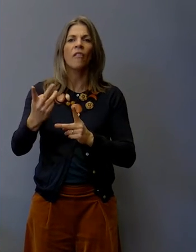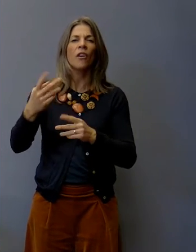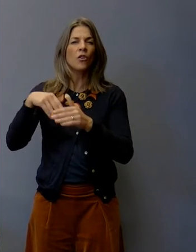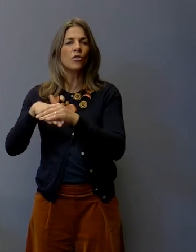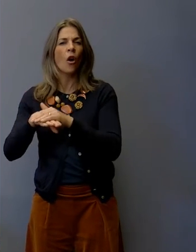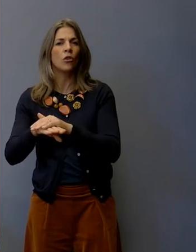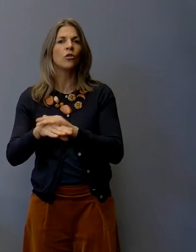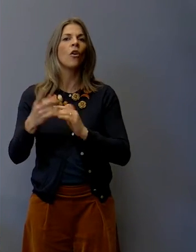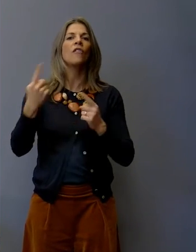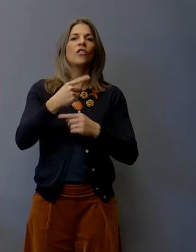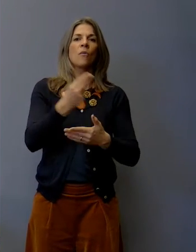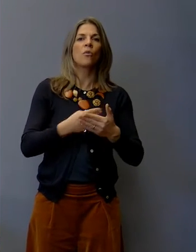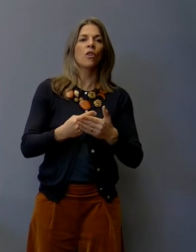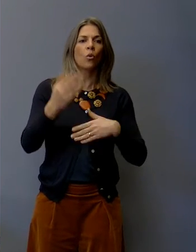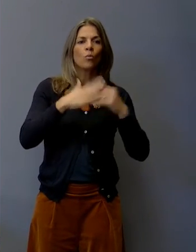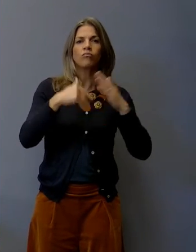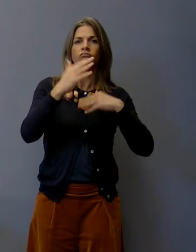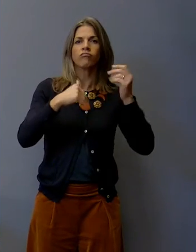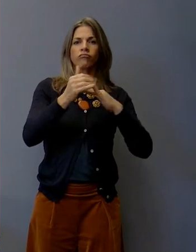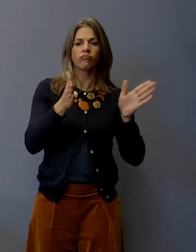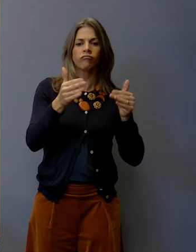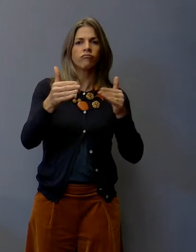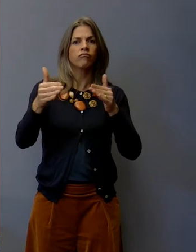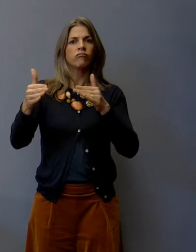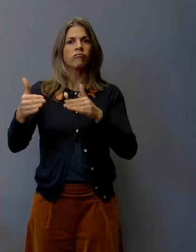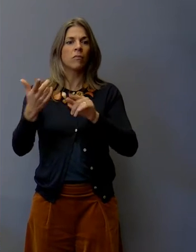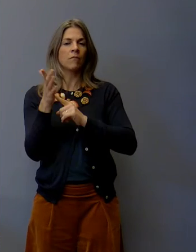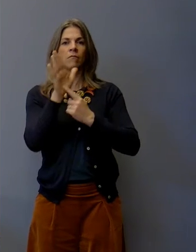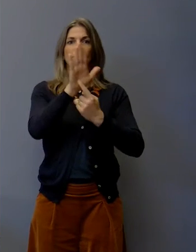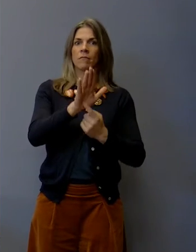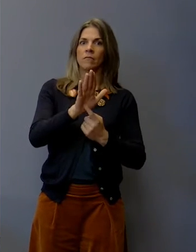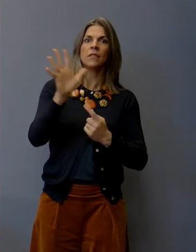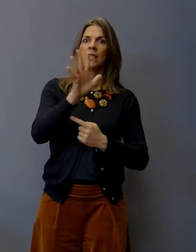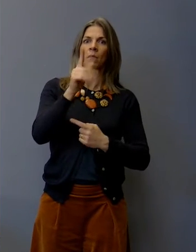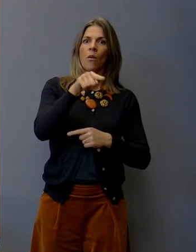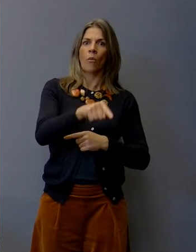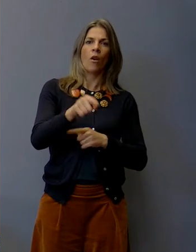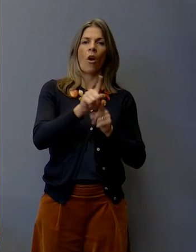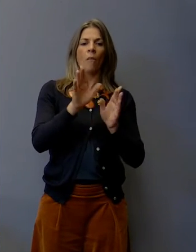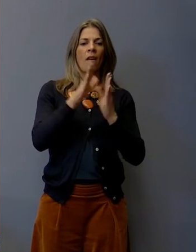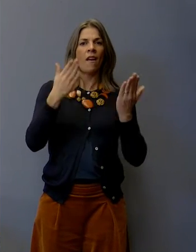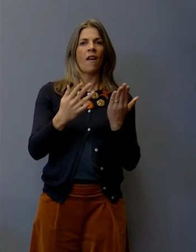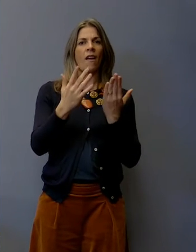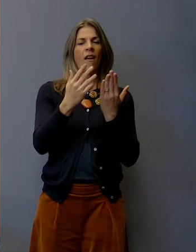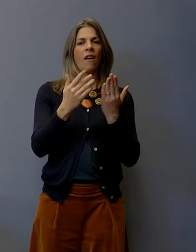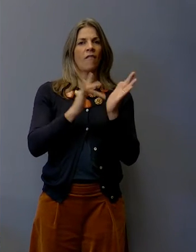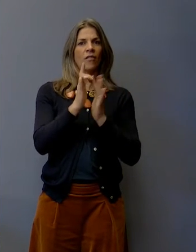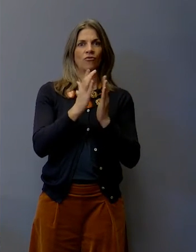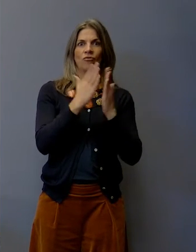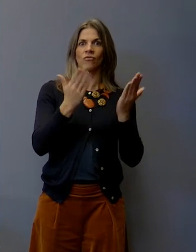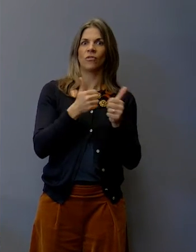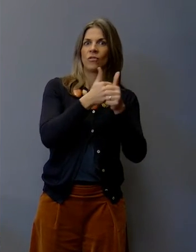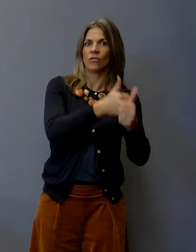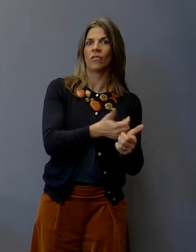sezione aurea della città e cioè la perfezione amministrativa ma così non è se andiamo a raccogliere tutti i comunicati stampa se